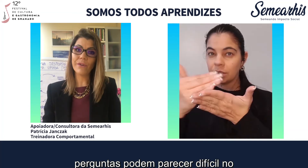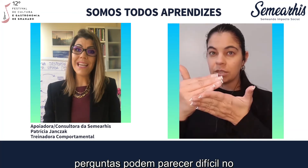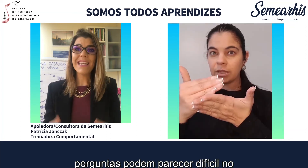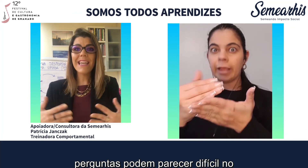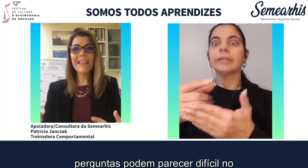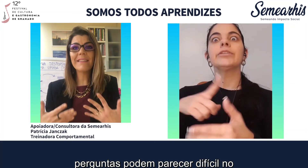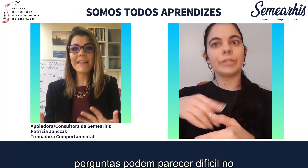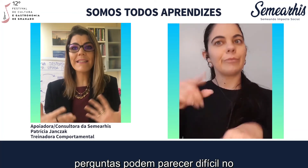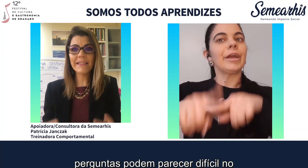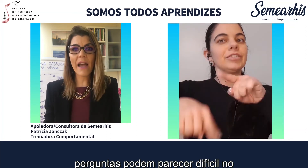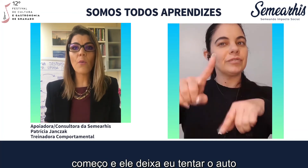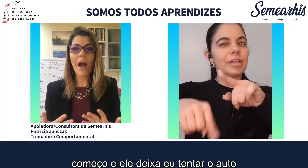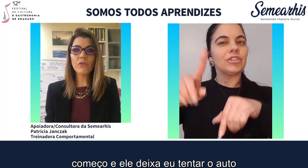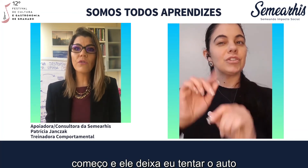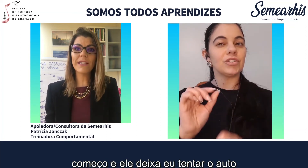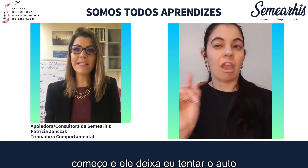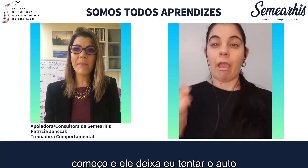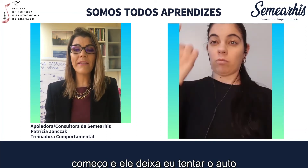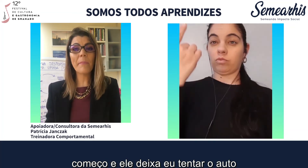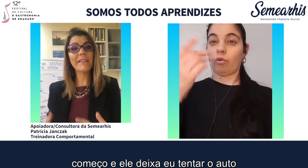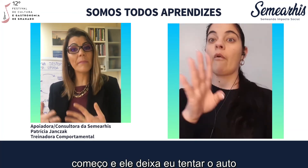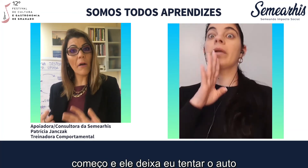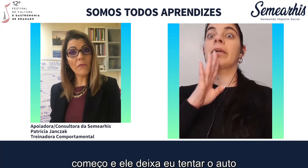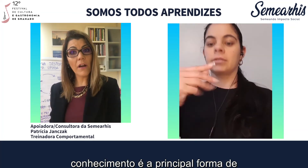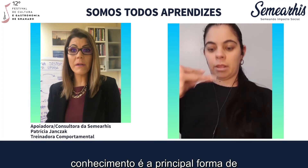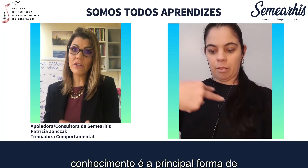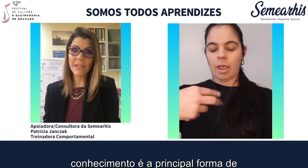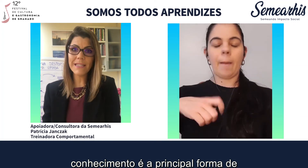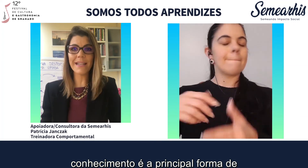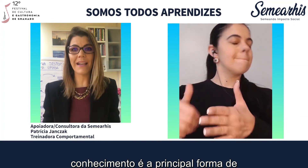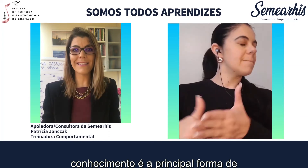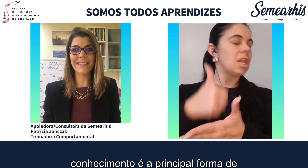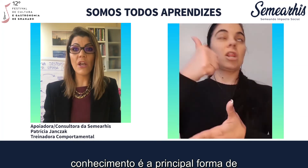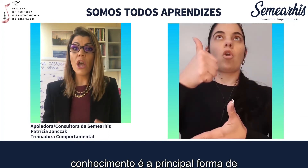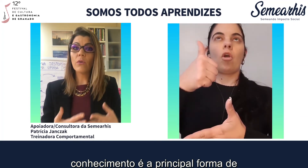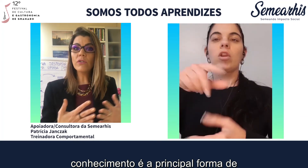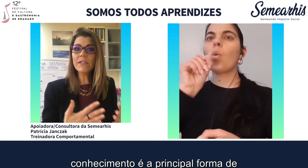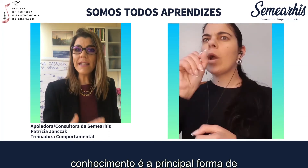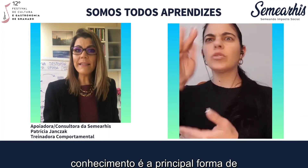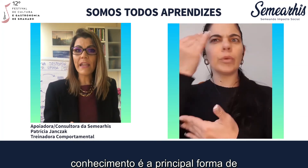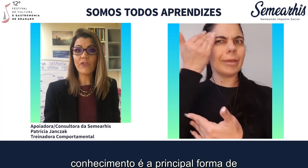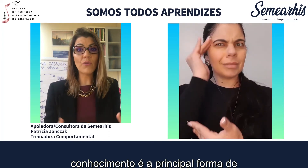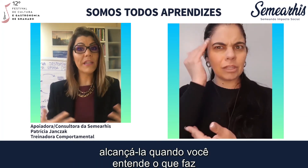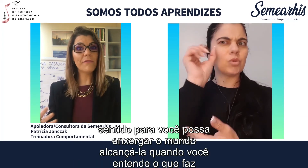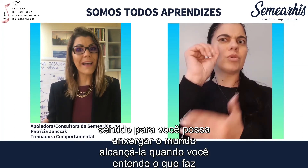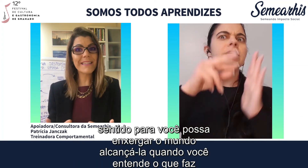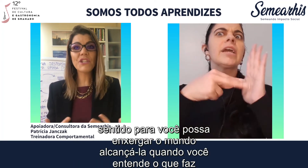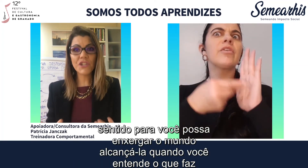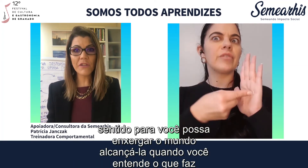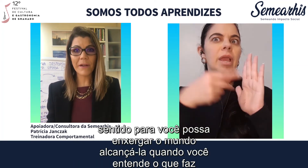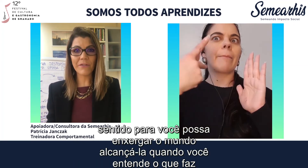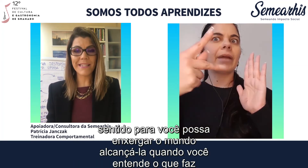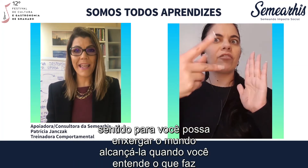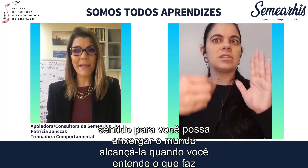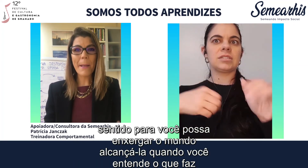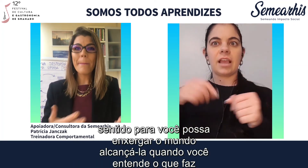começo e exercitar o autoconhecimento é a principal forma de alcançá-las. Quando você entende o que faz sentido